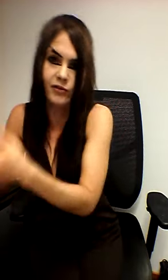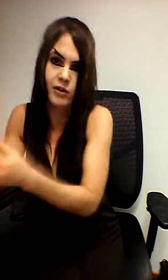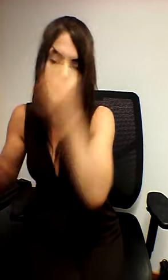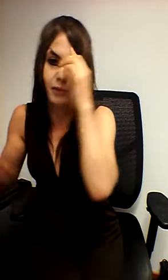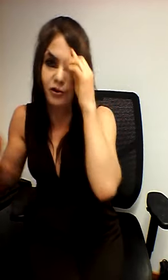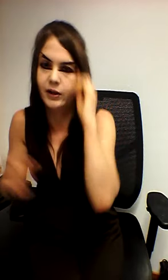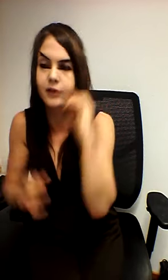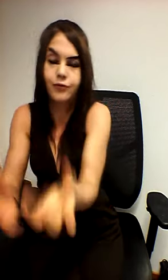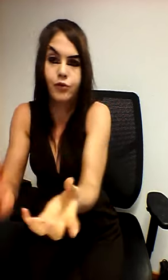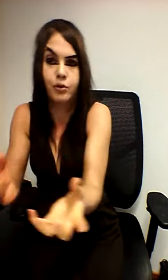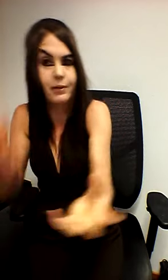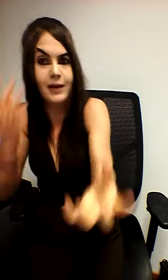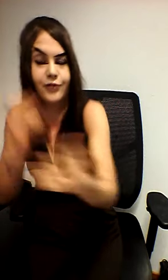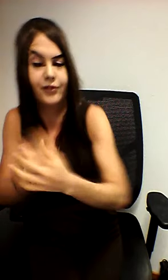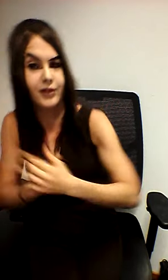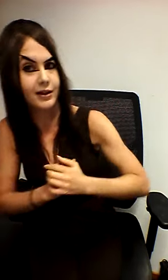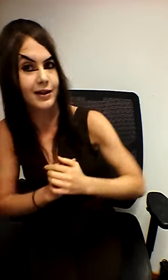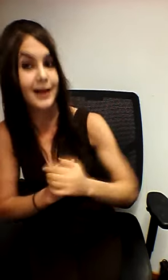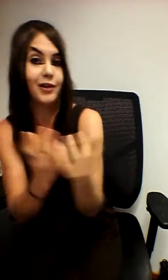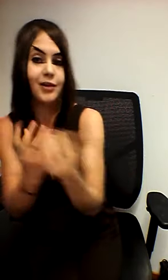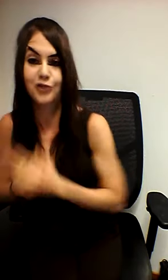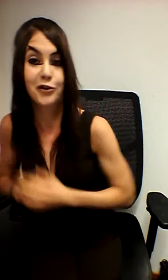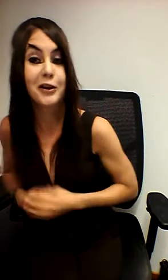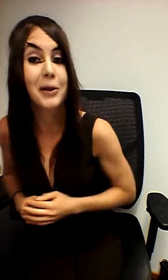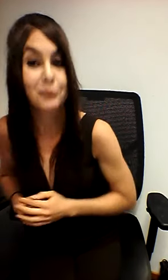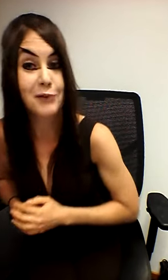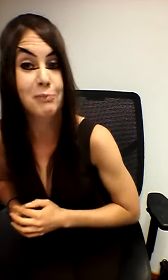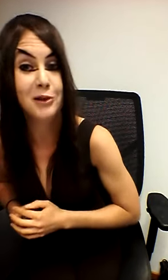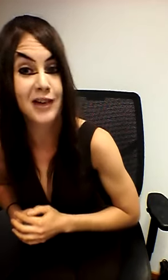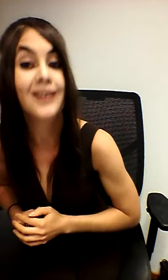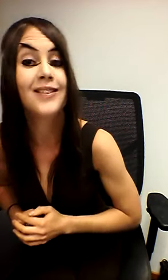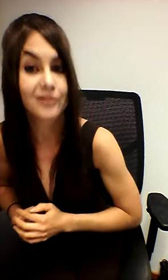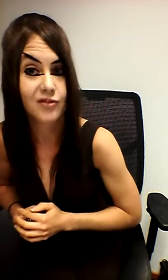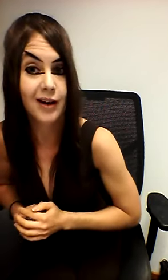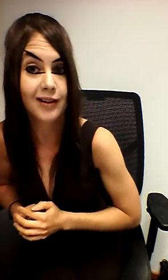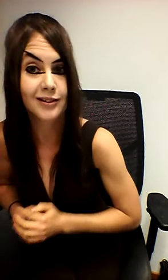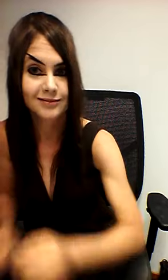dan pas wanneer dat volop plaatsvindt in je lijf, ja, zal je lichaam vetmassa dalen.